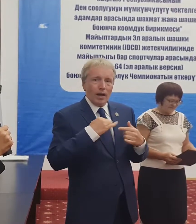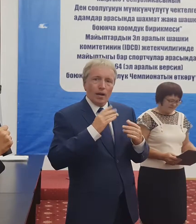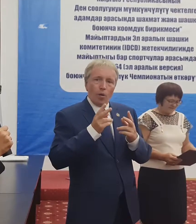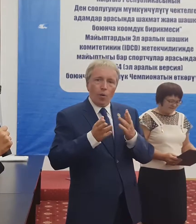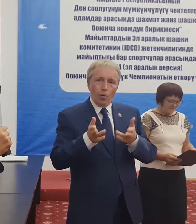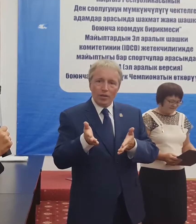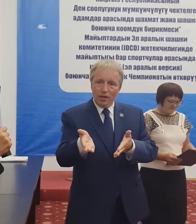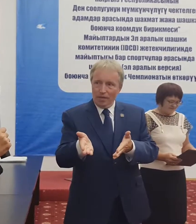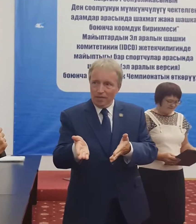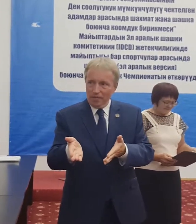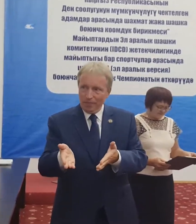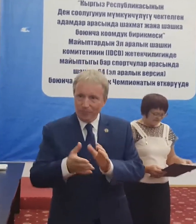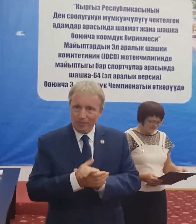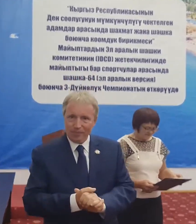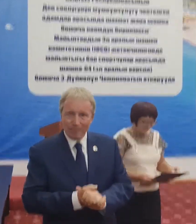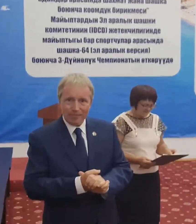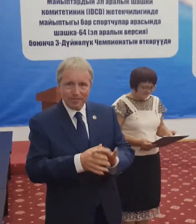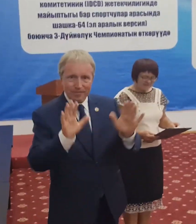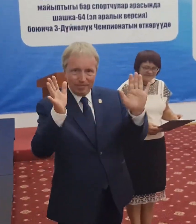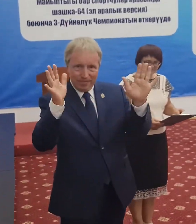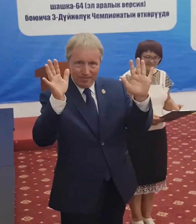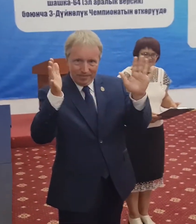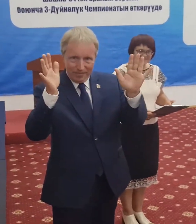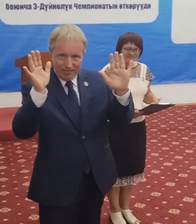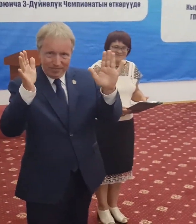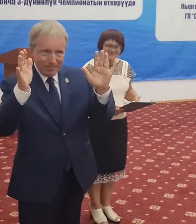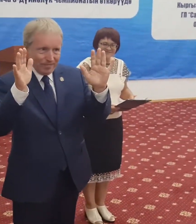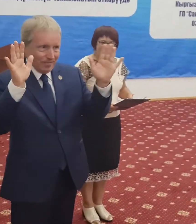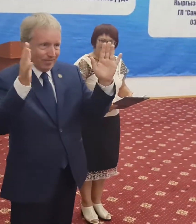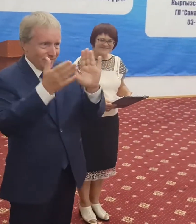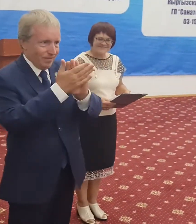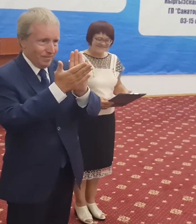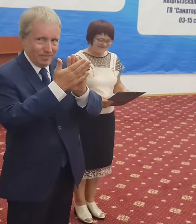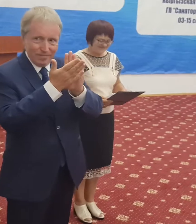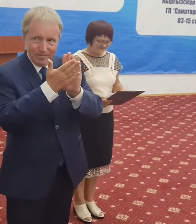Поэтому большое спасибо Костикову и Станиславу, которые помогали.